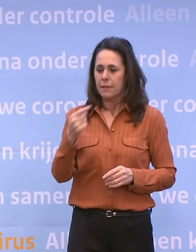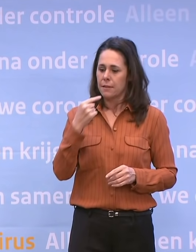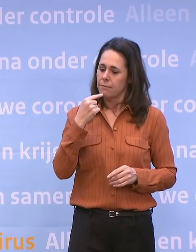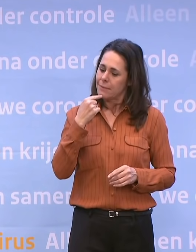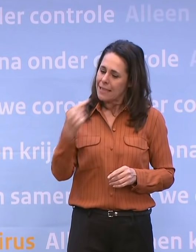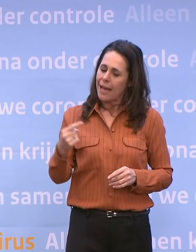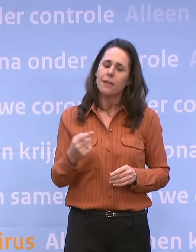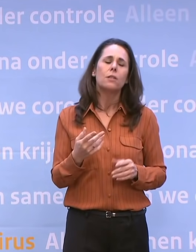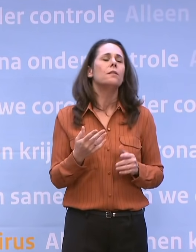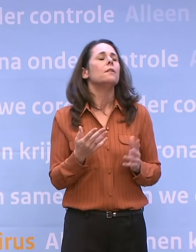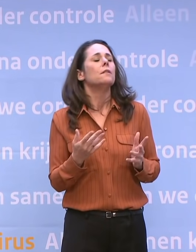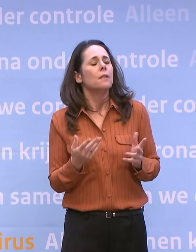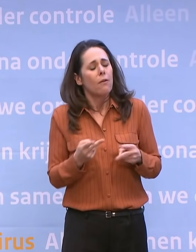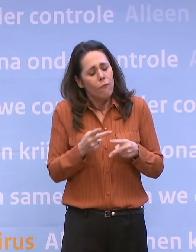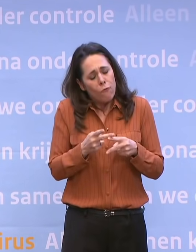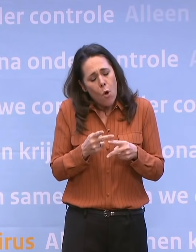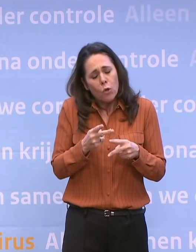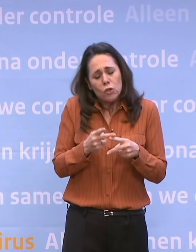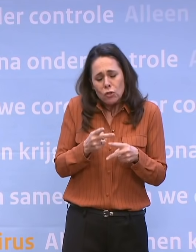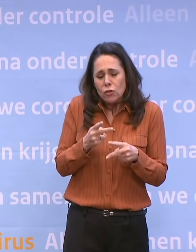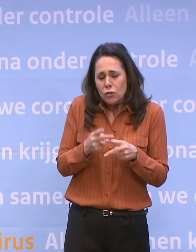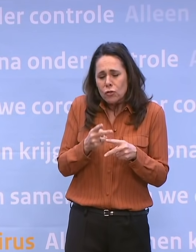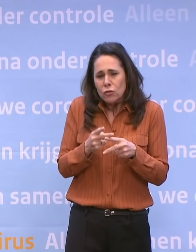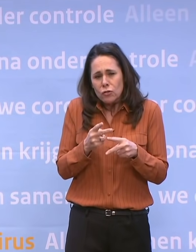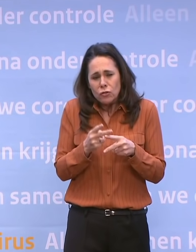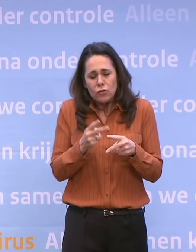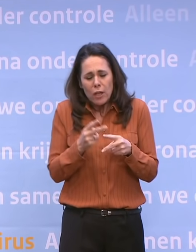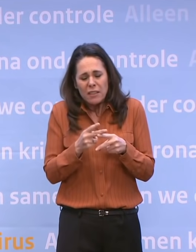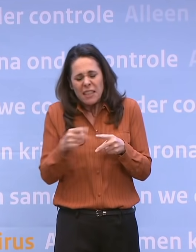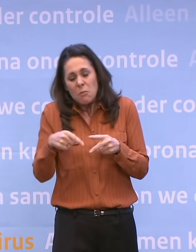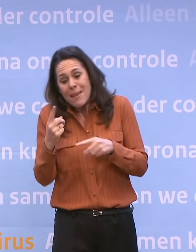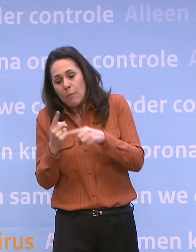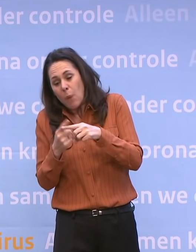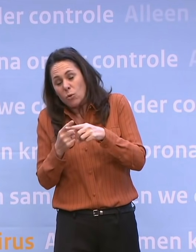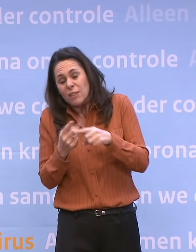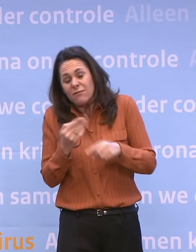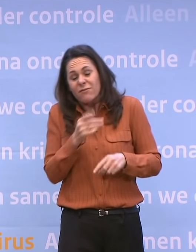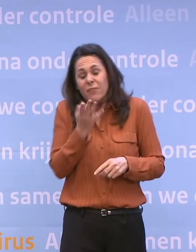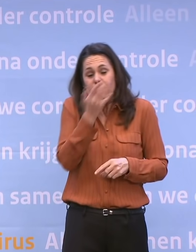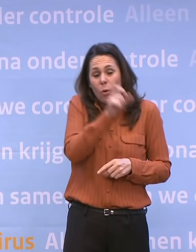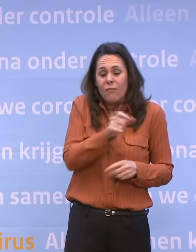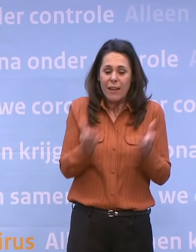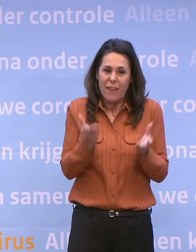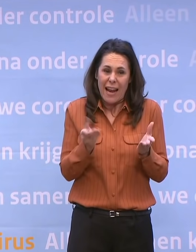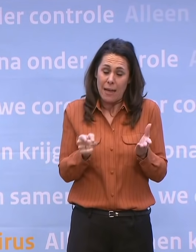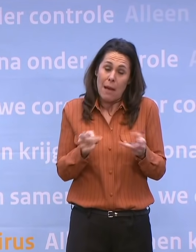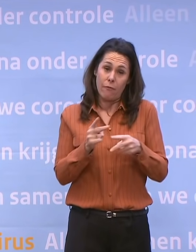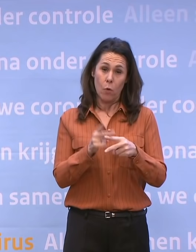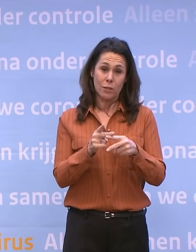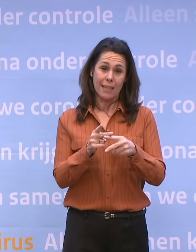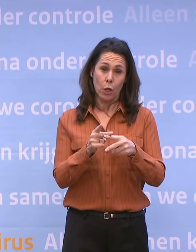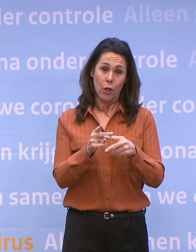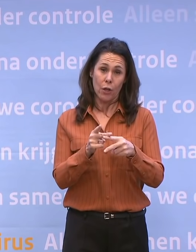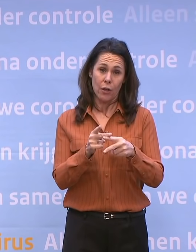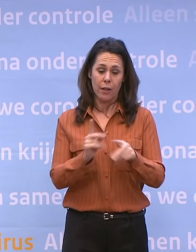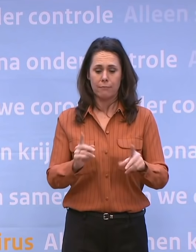voorzichtig de eerste wat meer groene gasprietjes nog dan vorige week, maar het is nog heel voorzichtig. En tegelijkertijd zien we ook